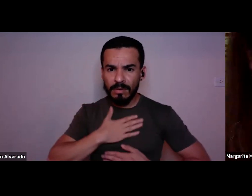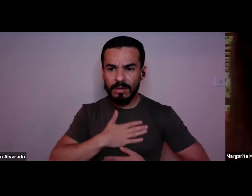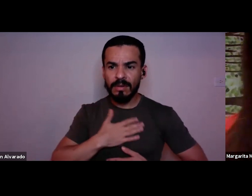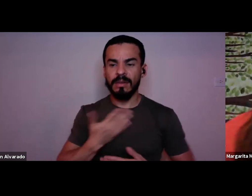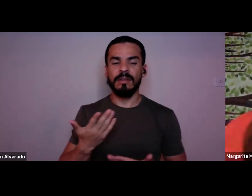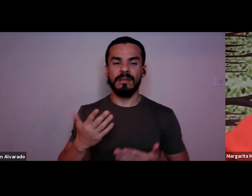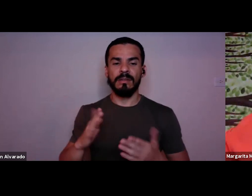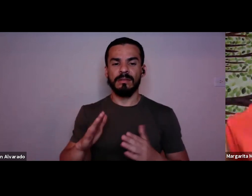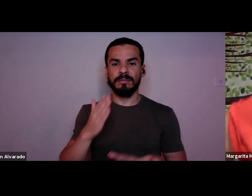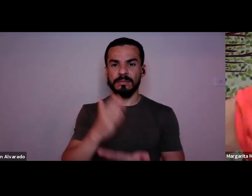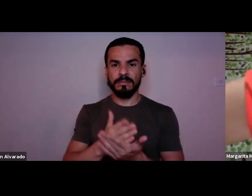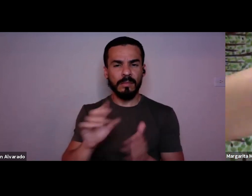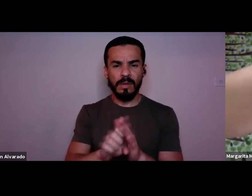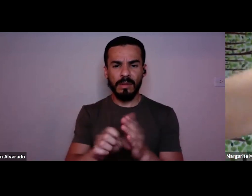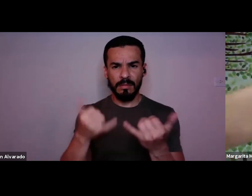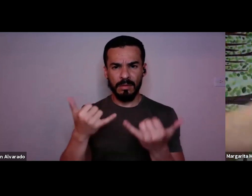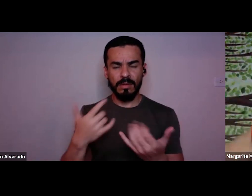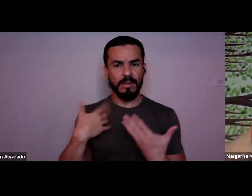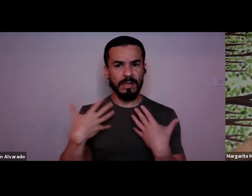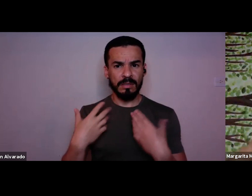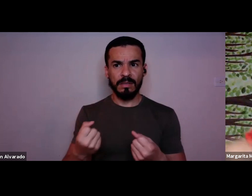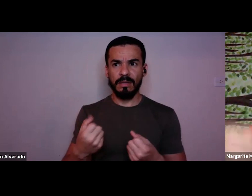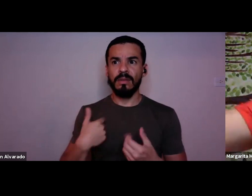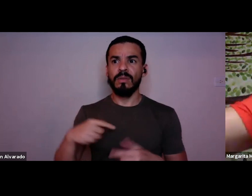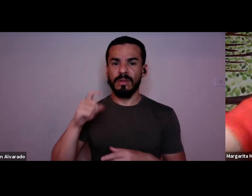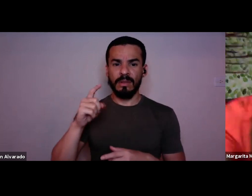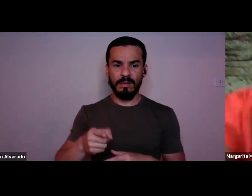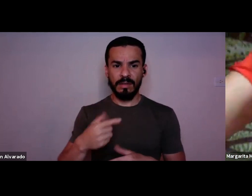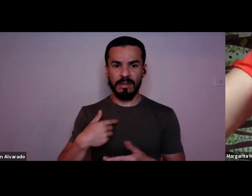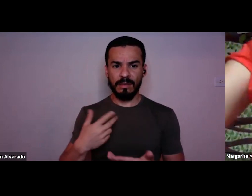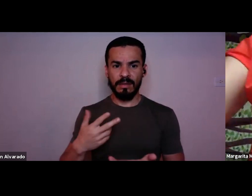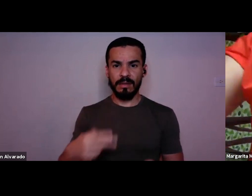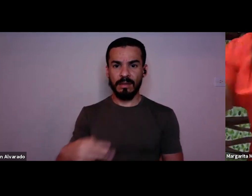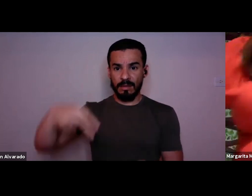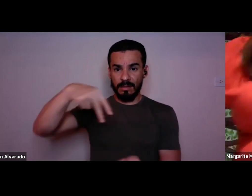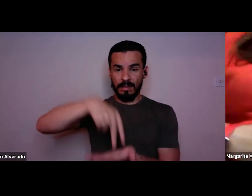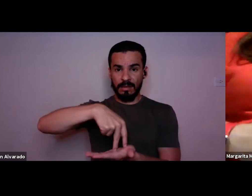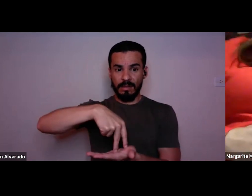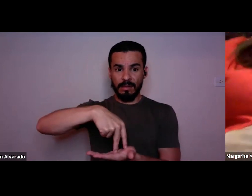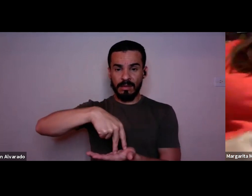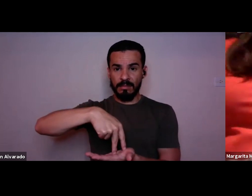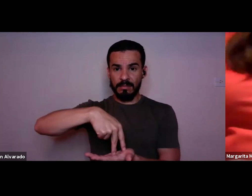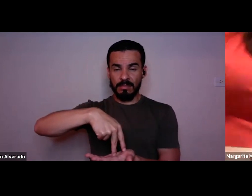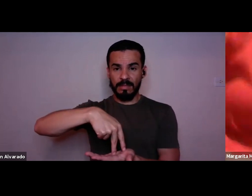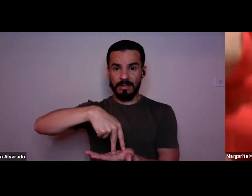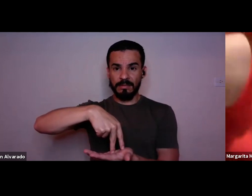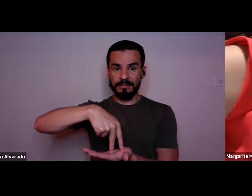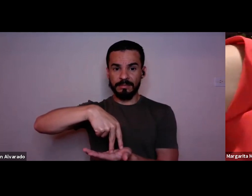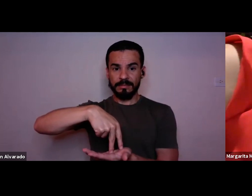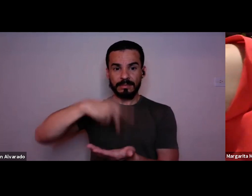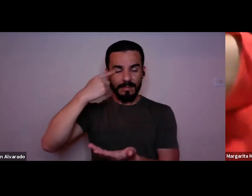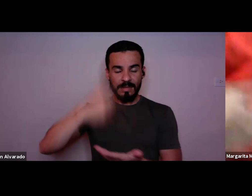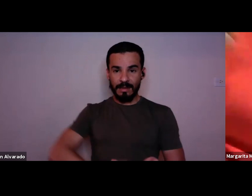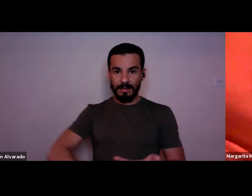por por cuestiones de salud nosotros deberíamos de ponernos de pie aquí Bueno ya la panza